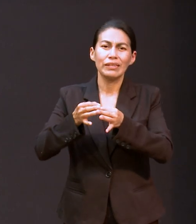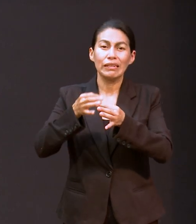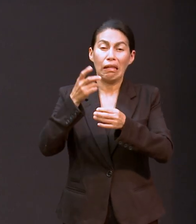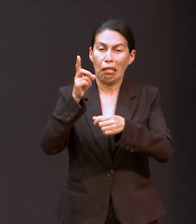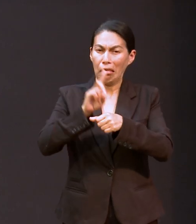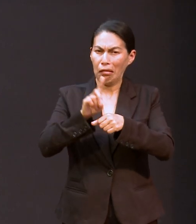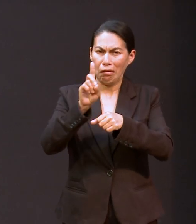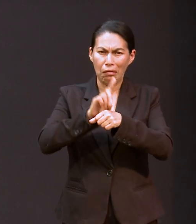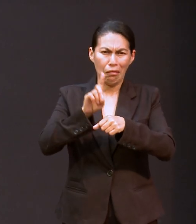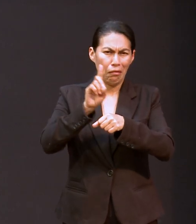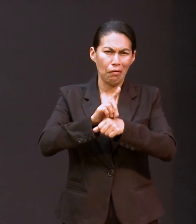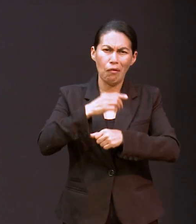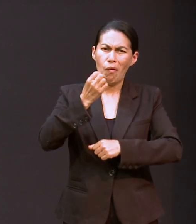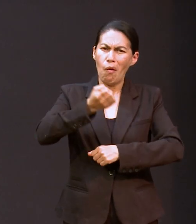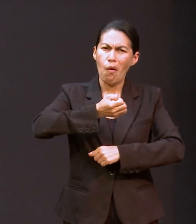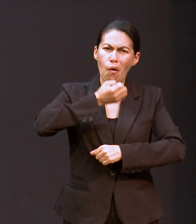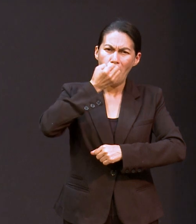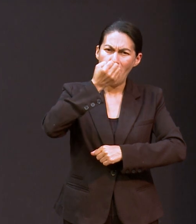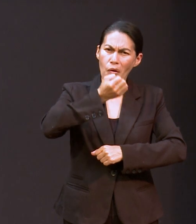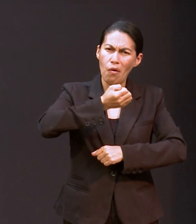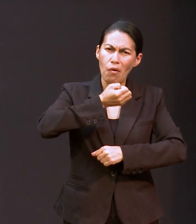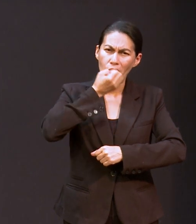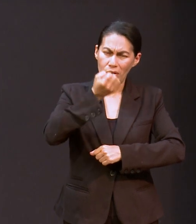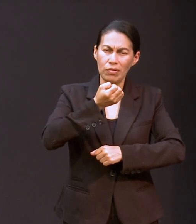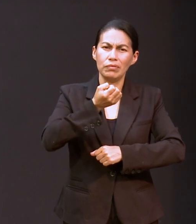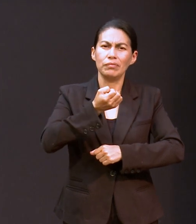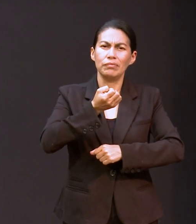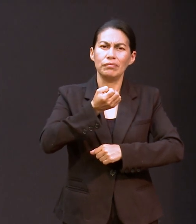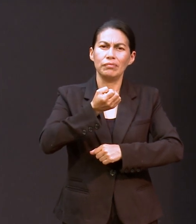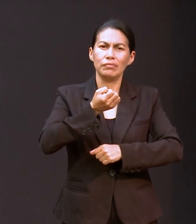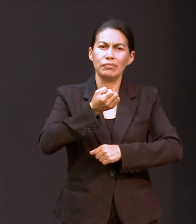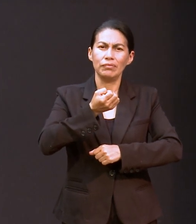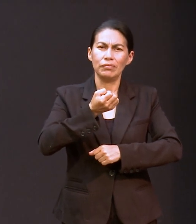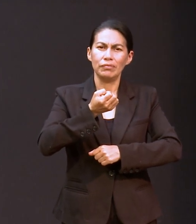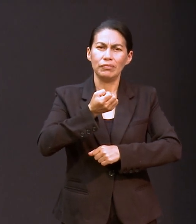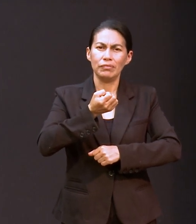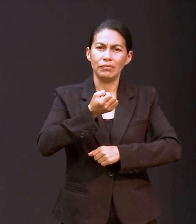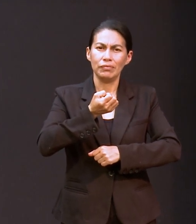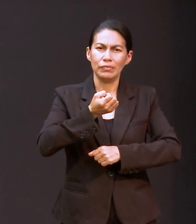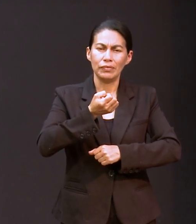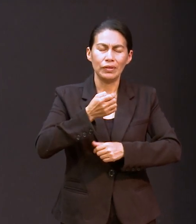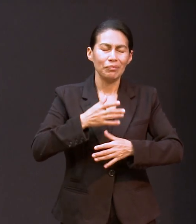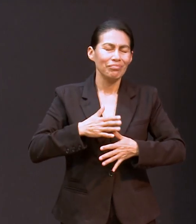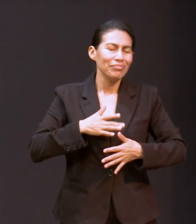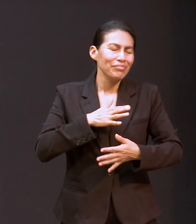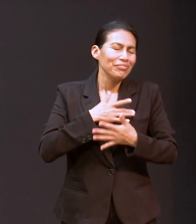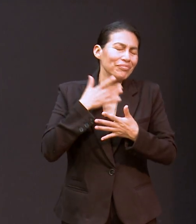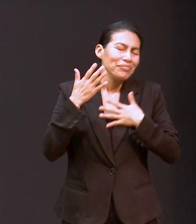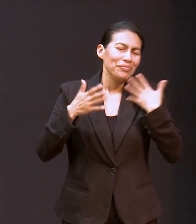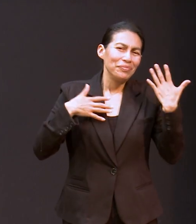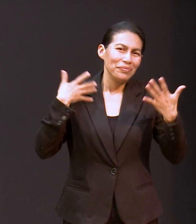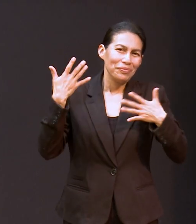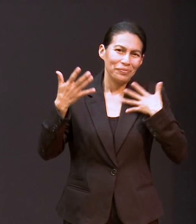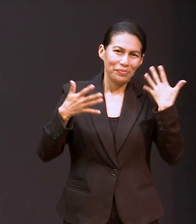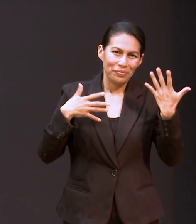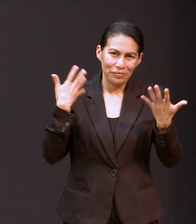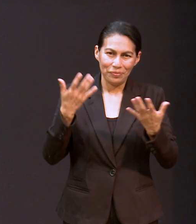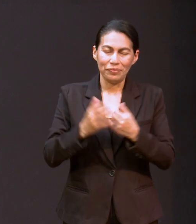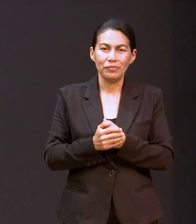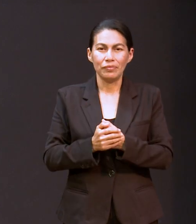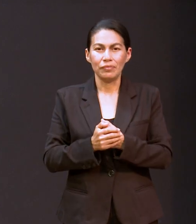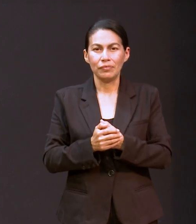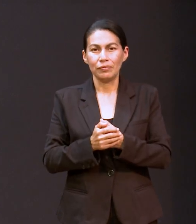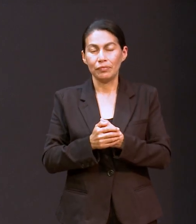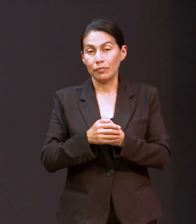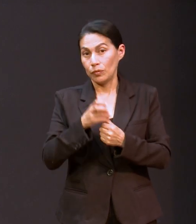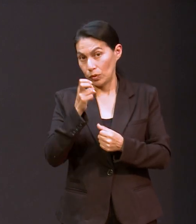todos los días oran agradecen con todo el fervor el entusiasmo